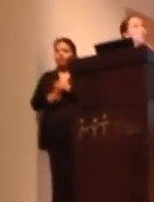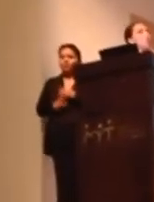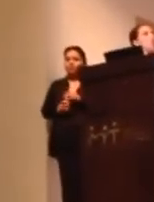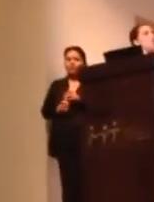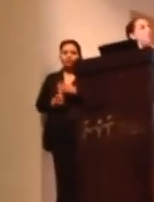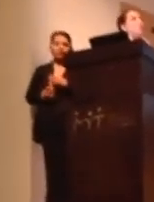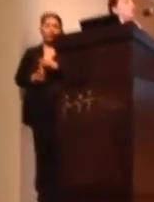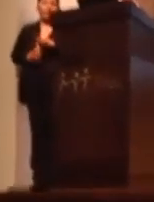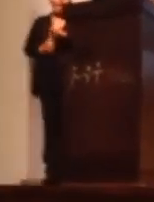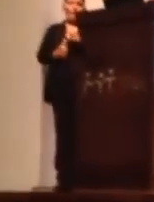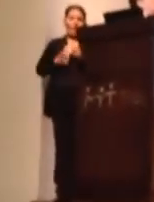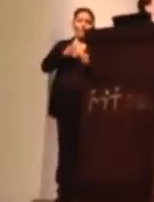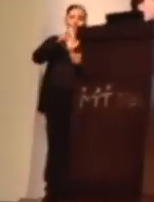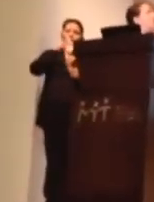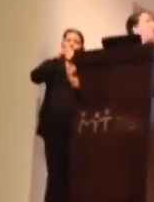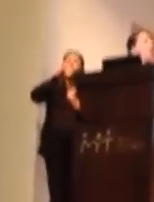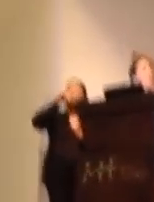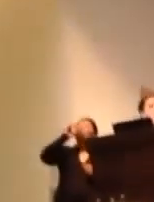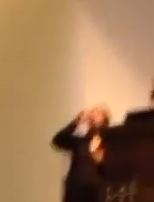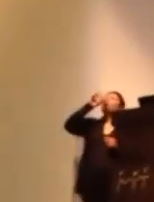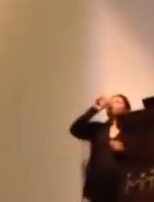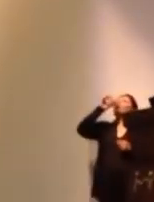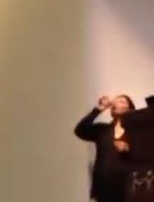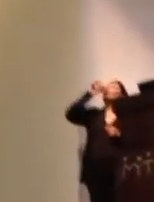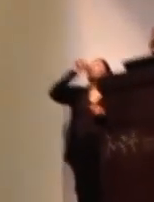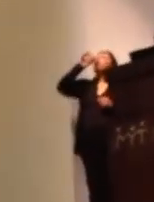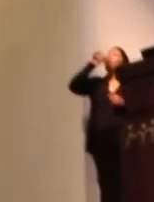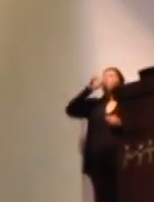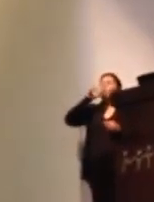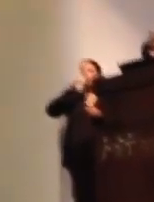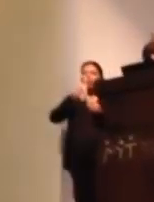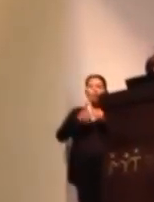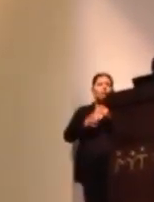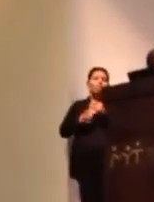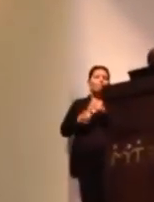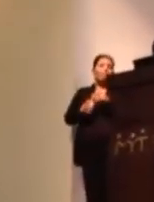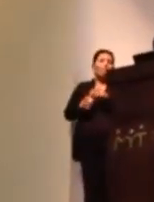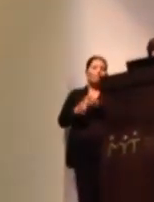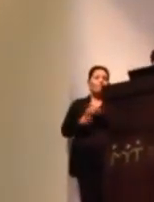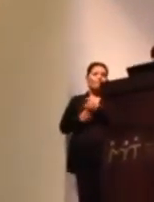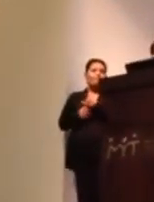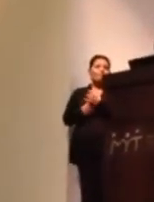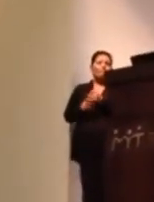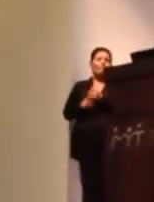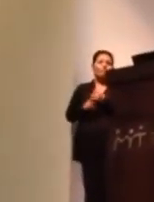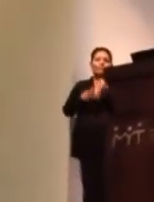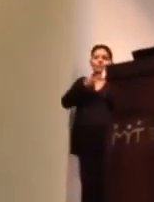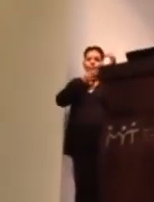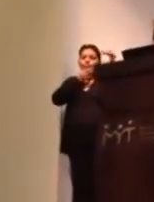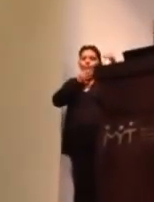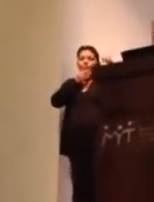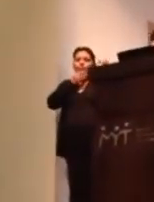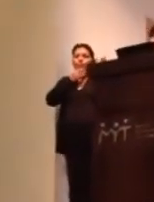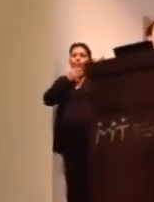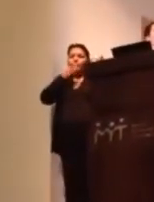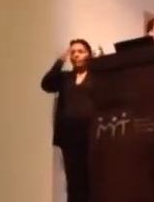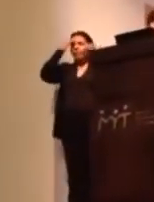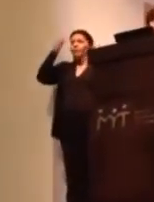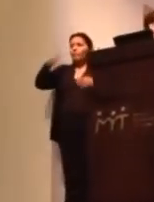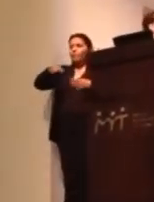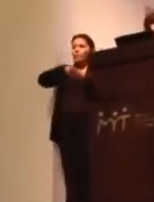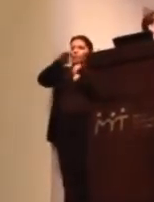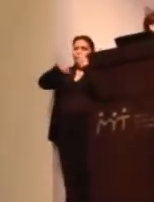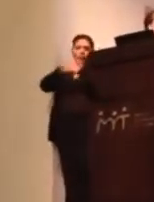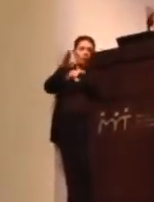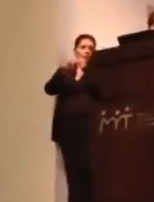2 categorías. Después vamos a la categoría de la aceptación. Tenemos al niño que es positivo, que es aceptado por todo el